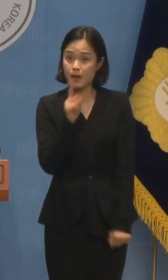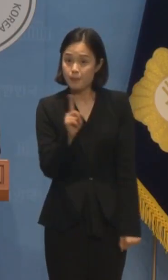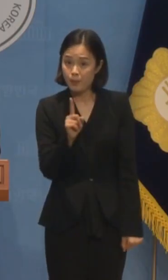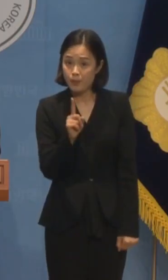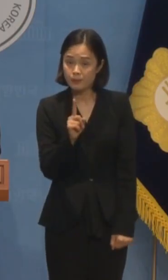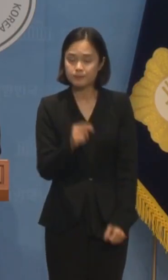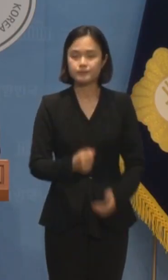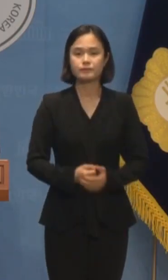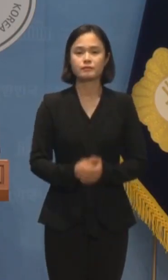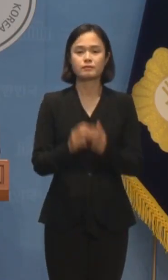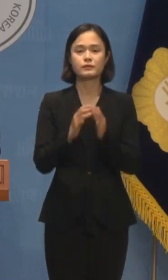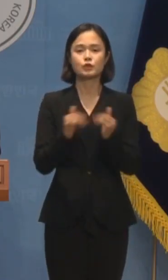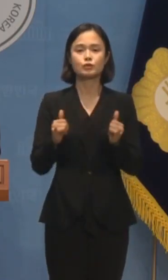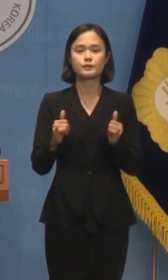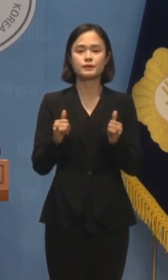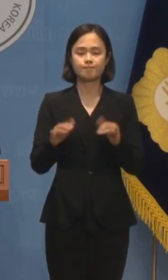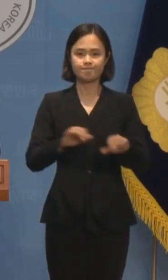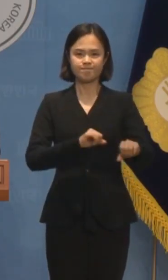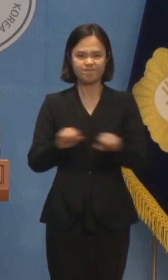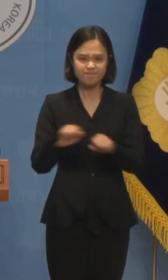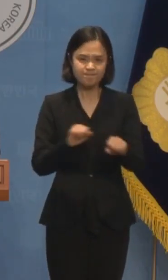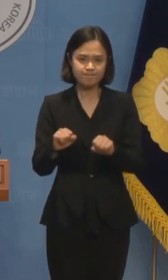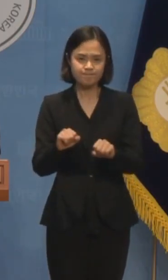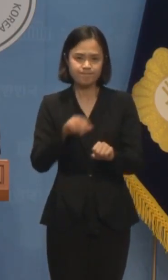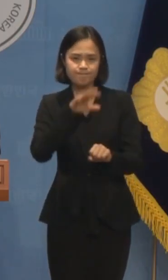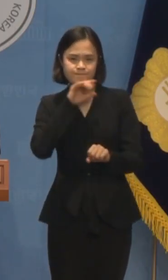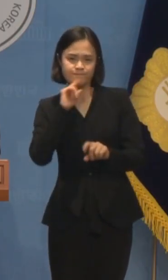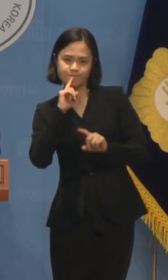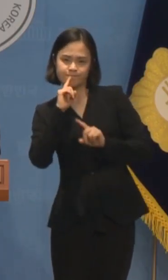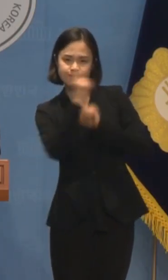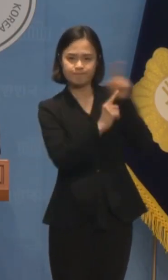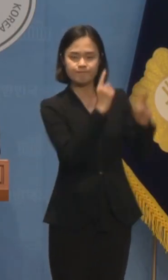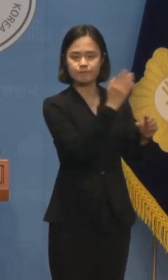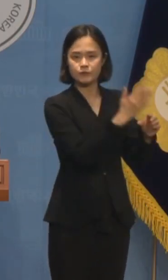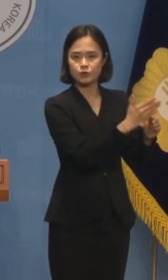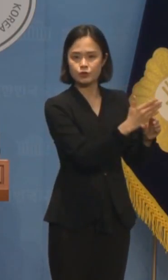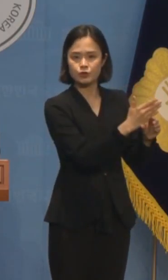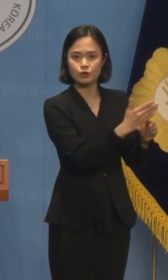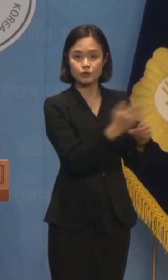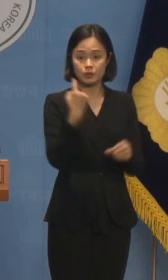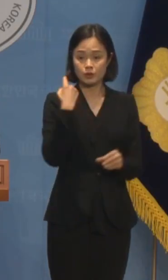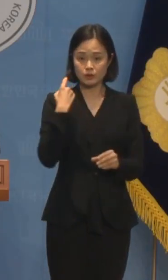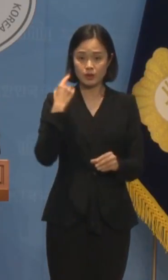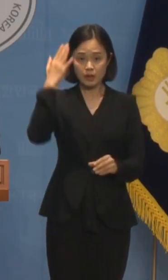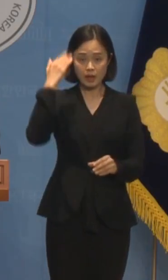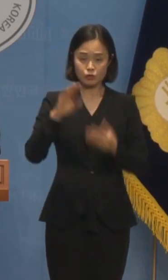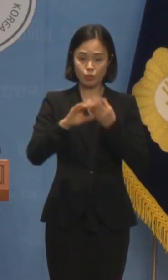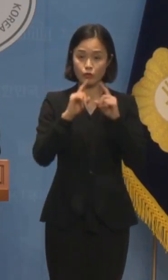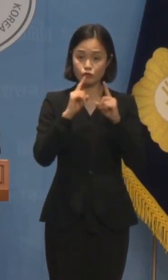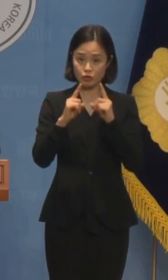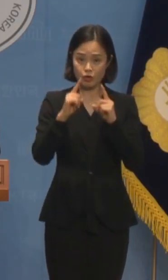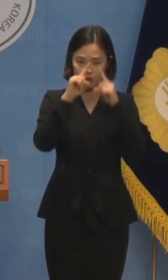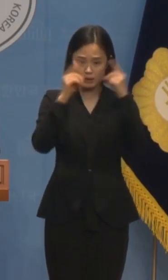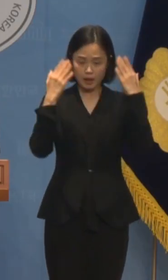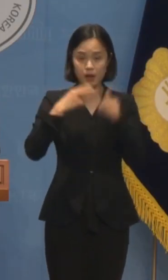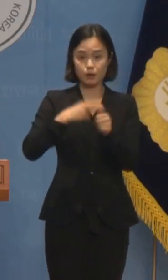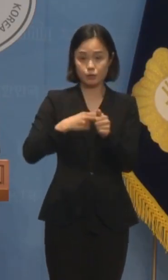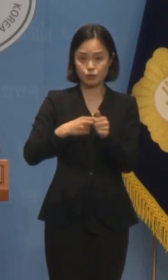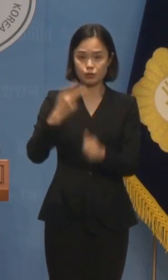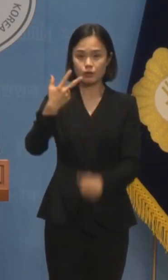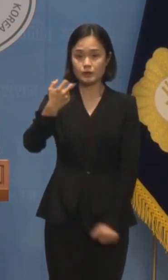국민이 행동하고 있습니다. 어제 한국외국어대학교 교수